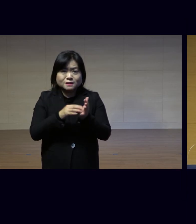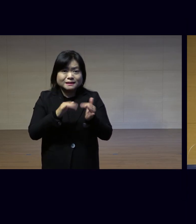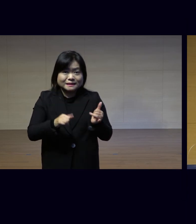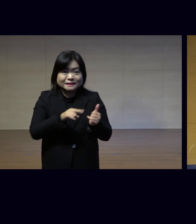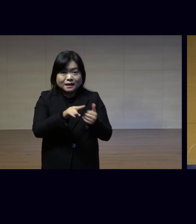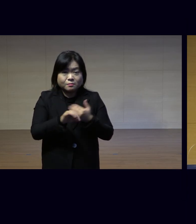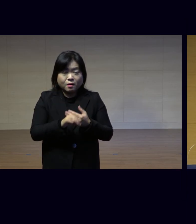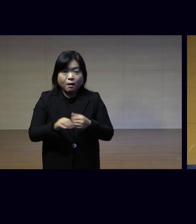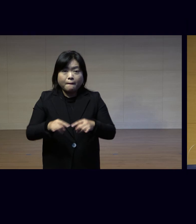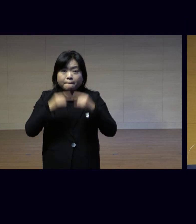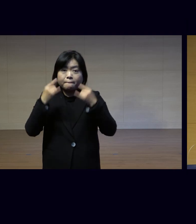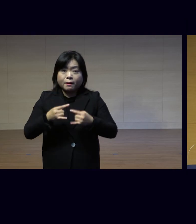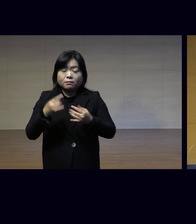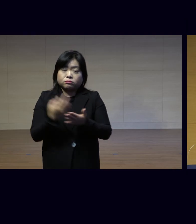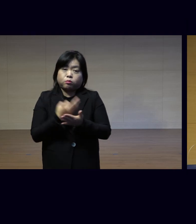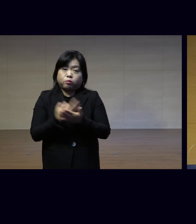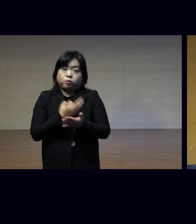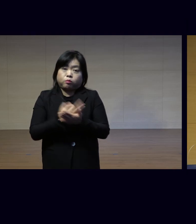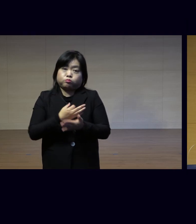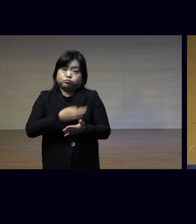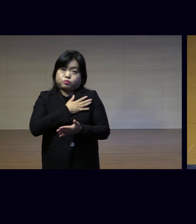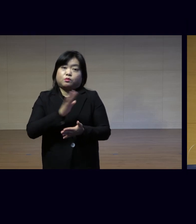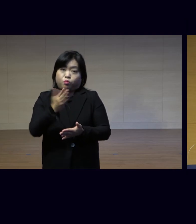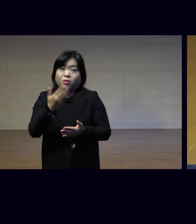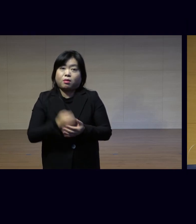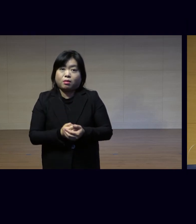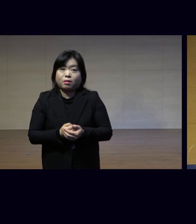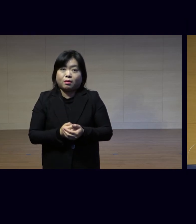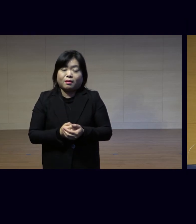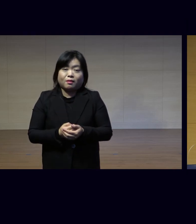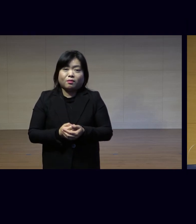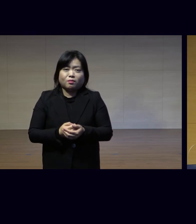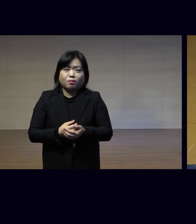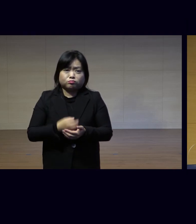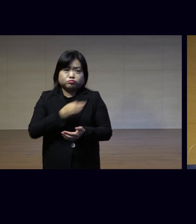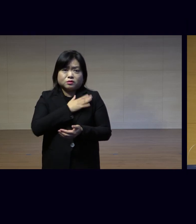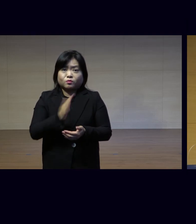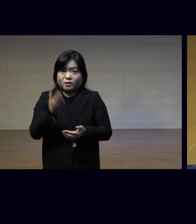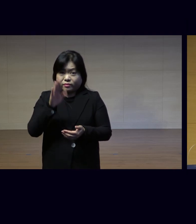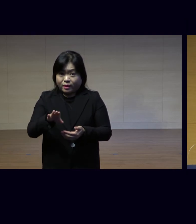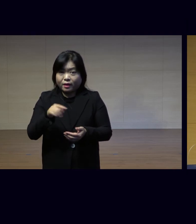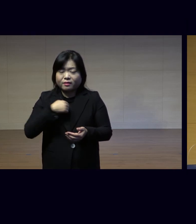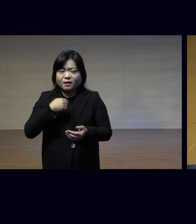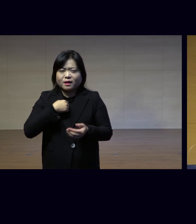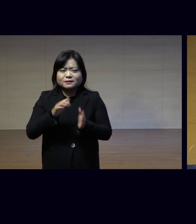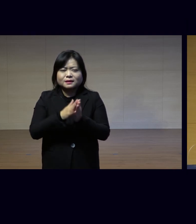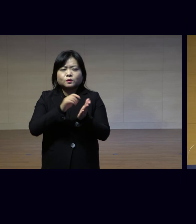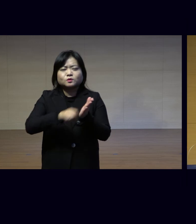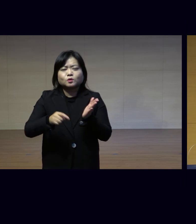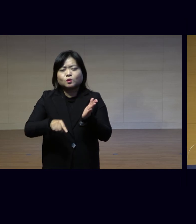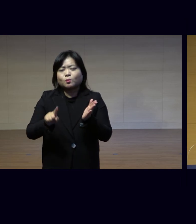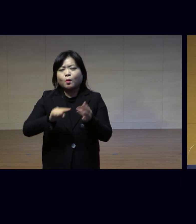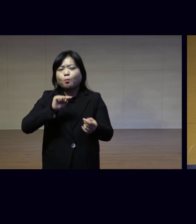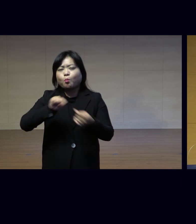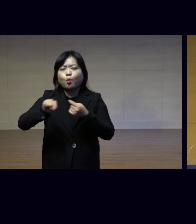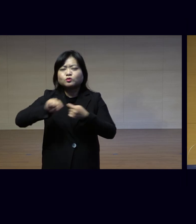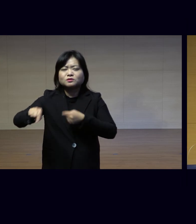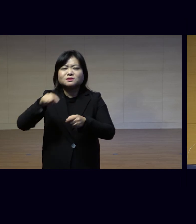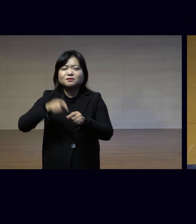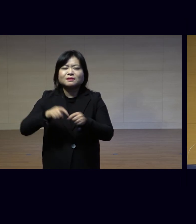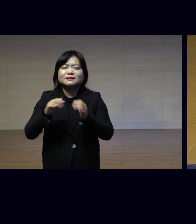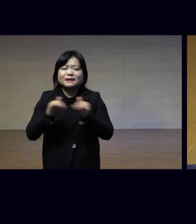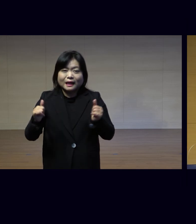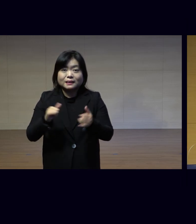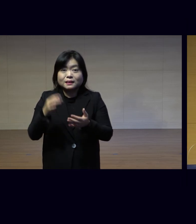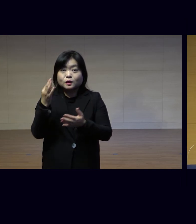파리의 부르주아로 정말 행복하게 살아요. 그래서 제가 이제 책에서 그런 말을 썼습니다. 정말 모순 덩어리인 인간이다.